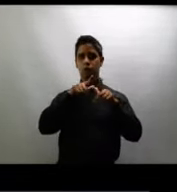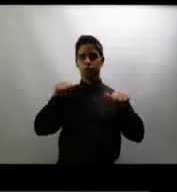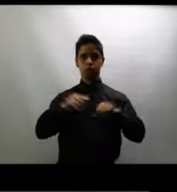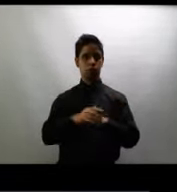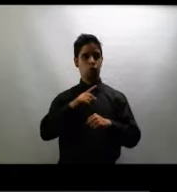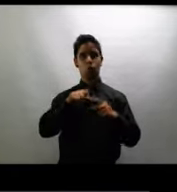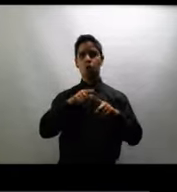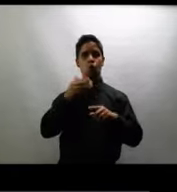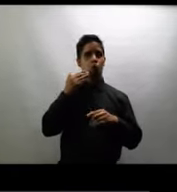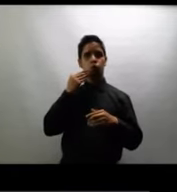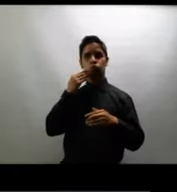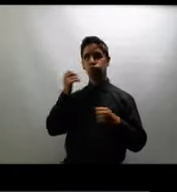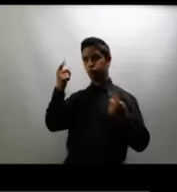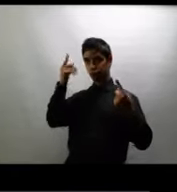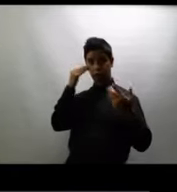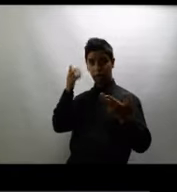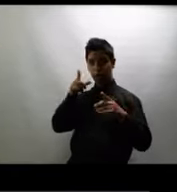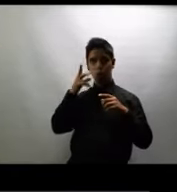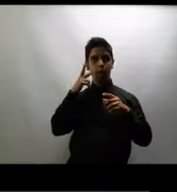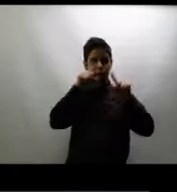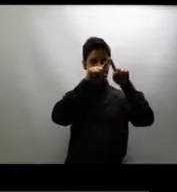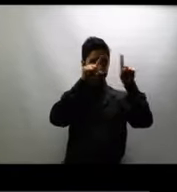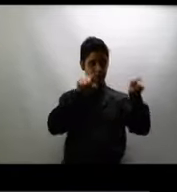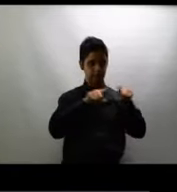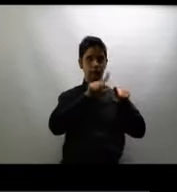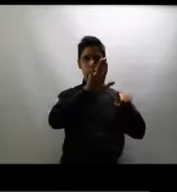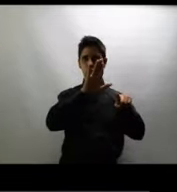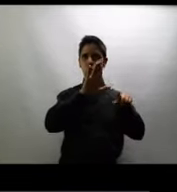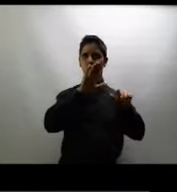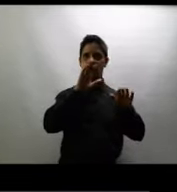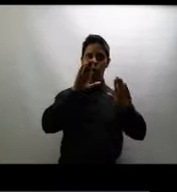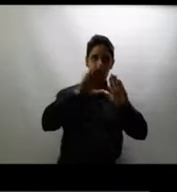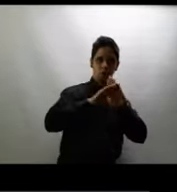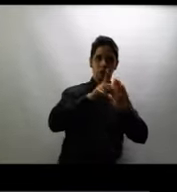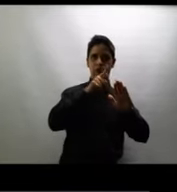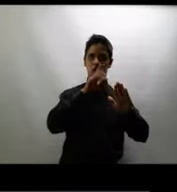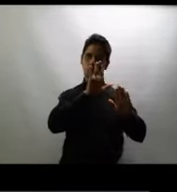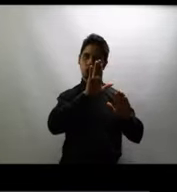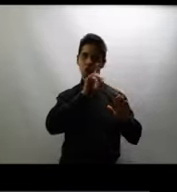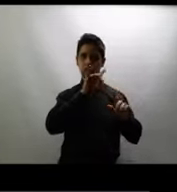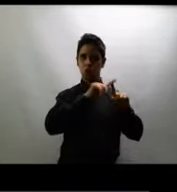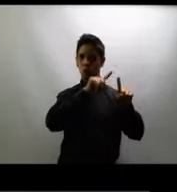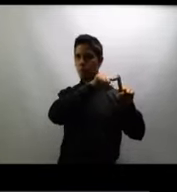carátula, porque lo demás es... Y es como distinto. Sí, no, es pero es el sueño de